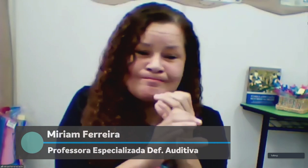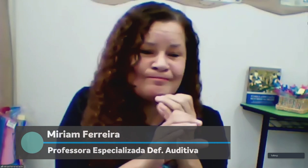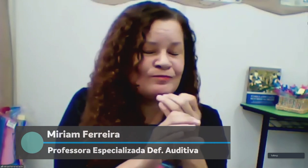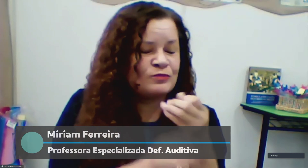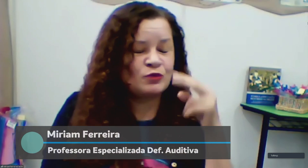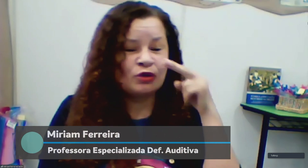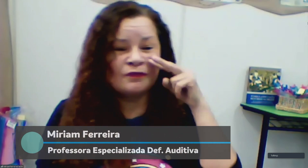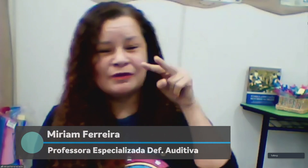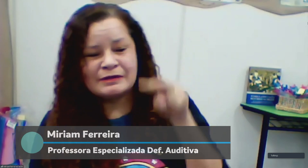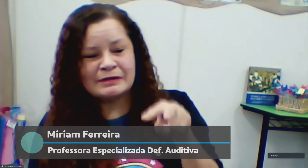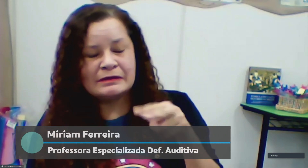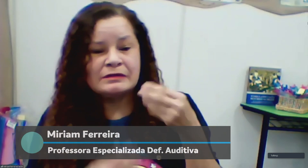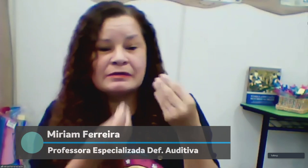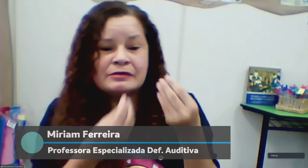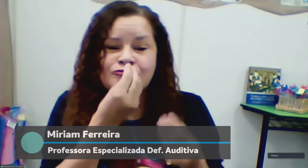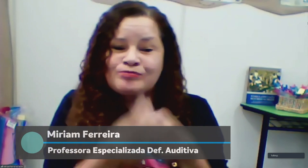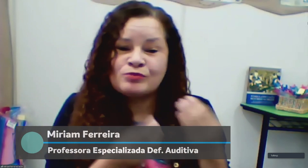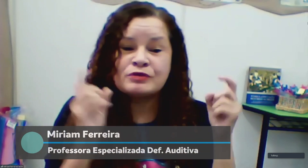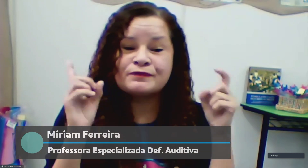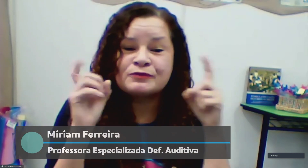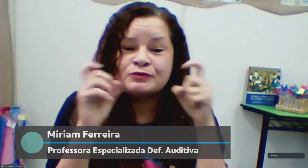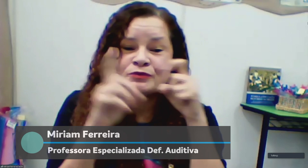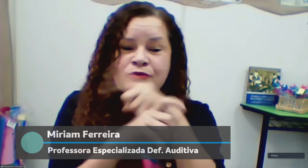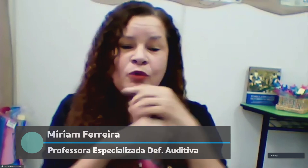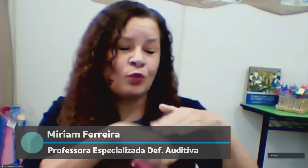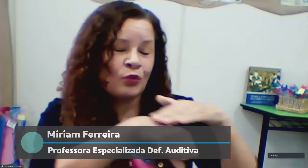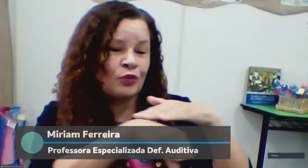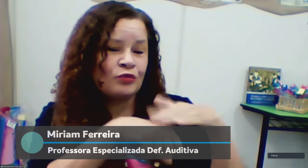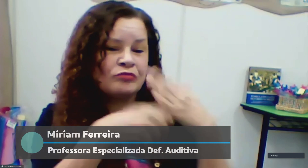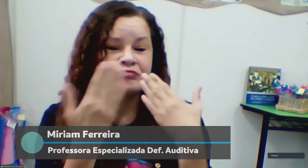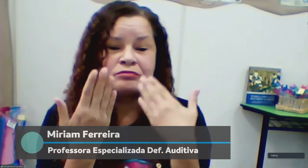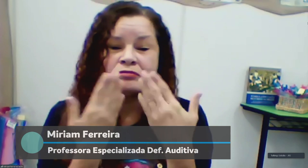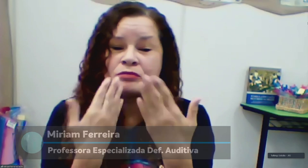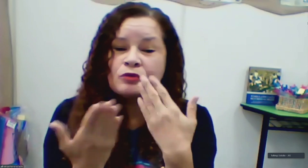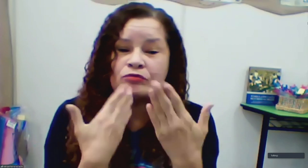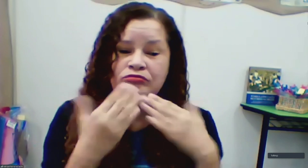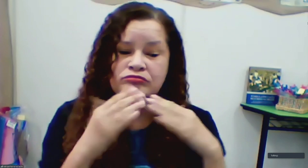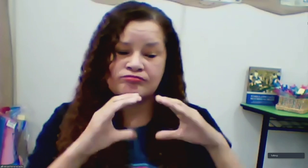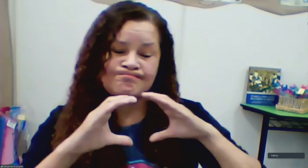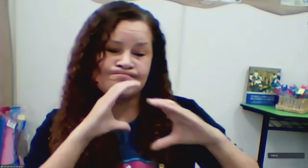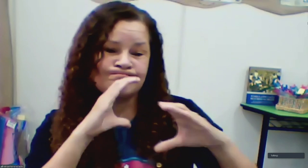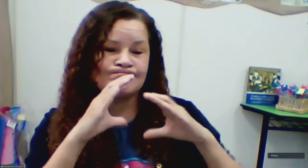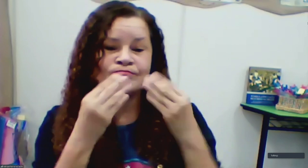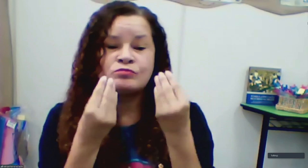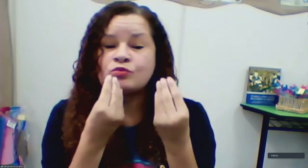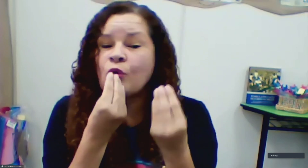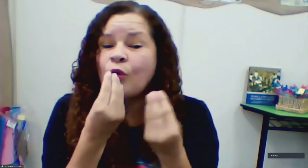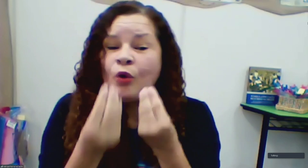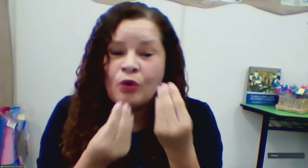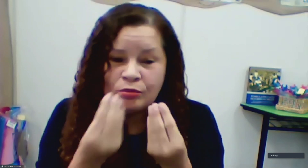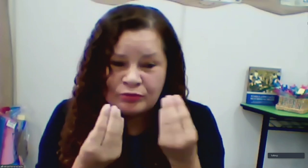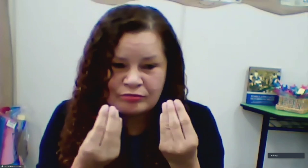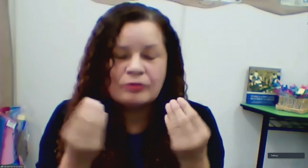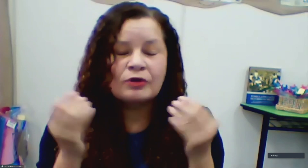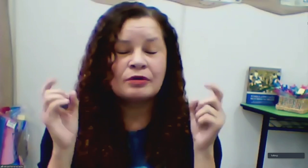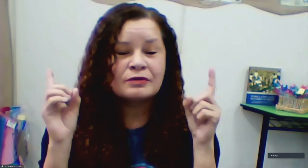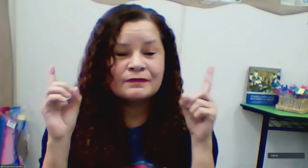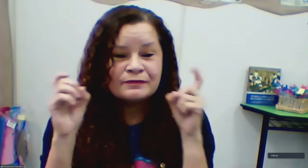dificuldades de relacionamento, como seria para a minha vida, toda essa dificuldade, isso entristeceu eles ao